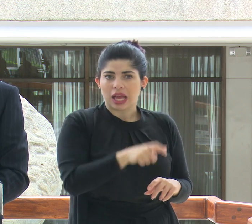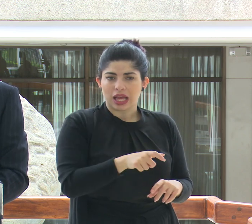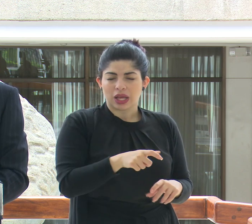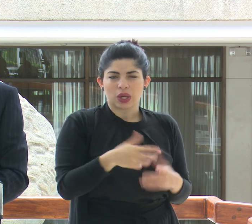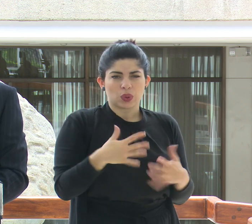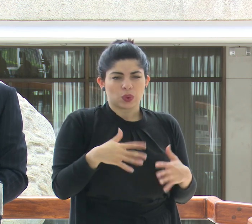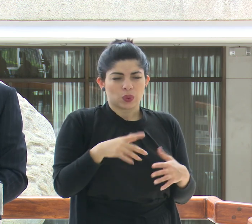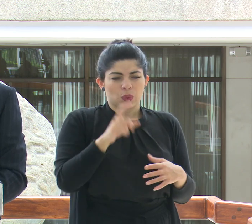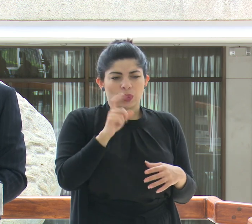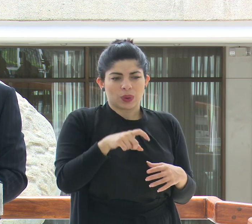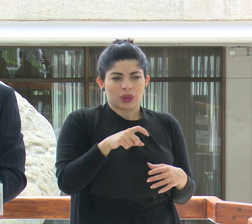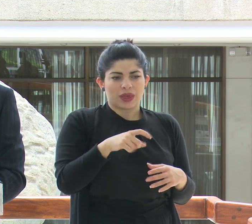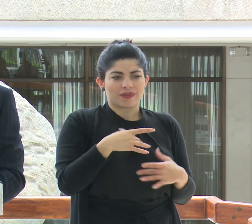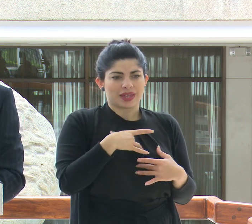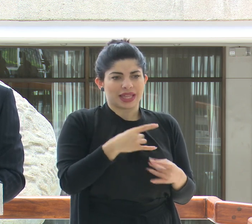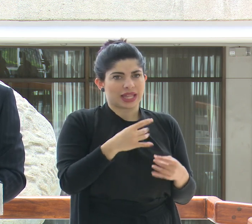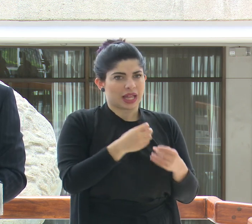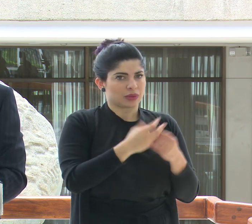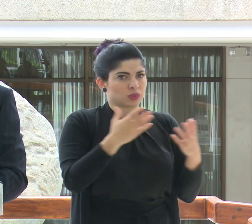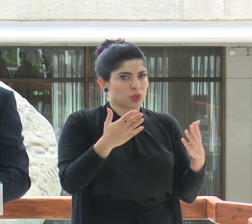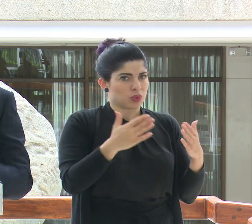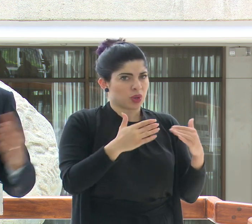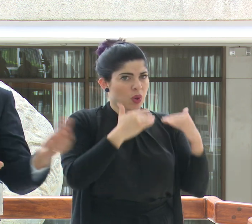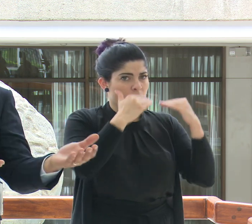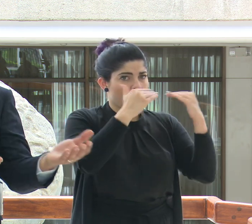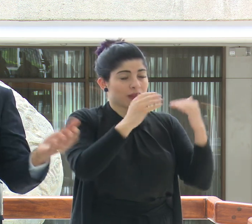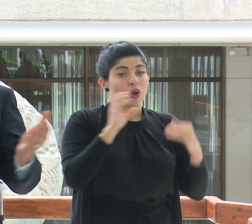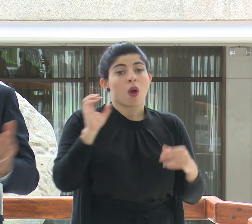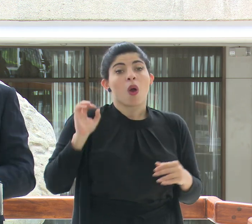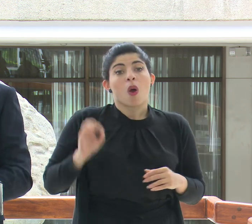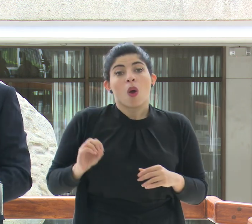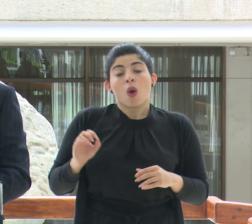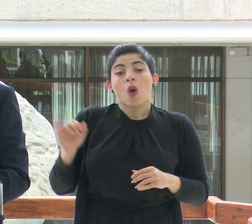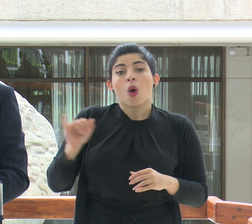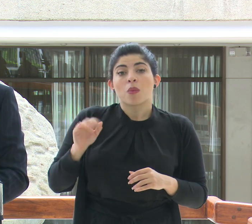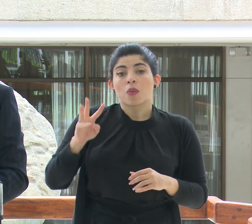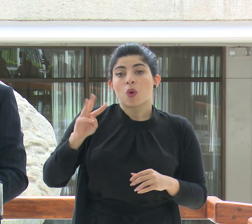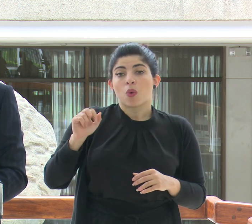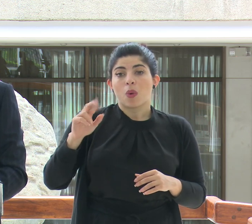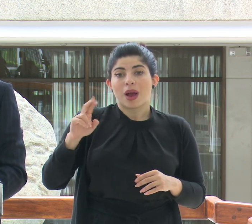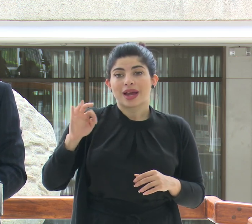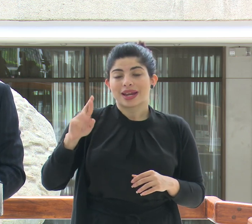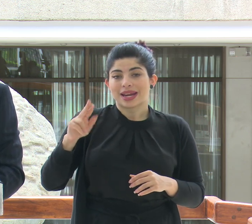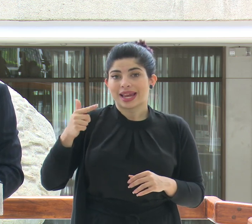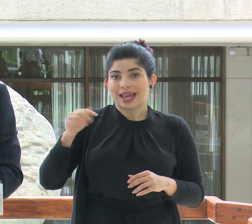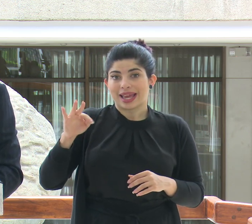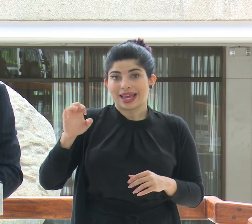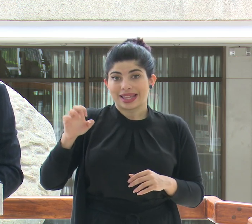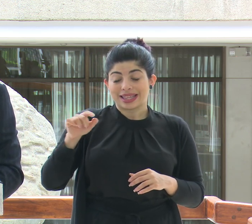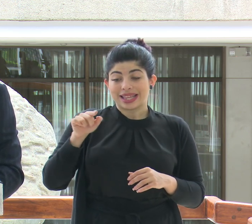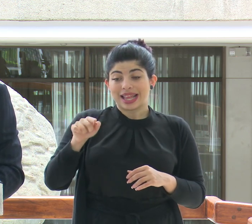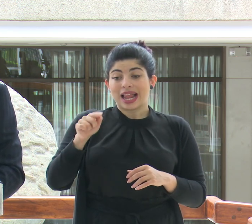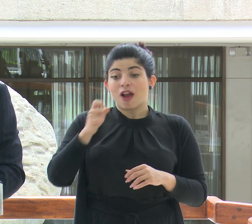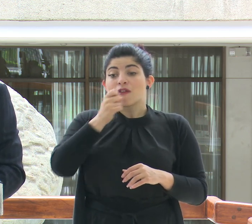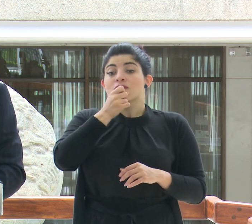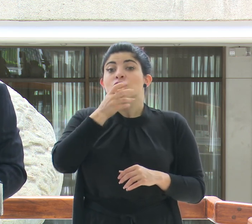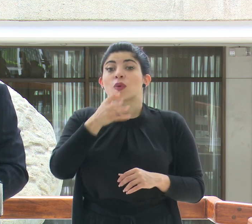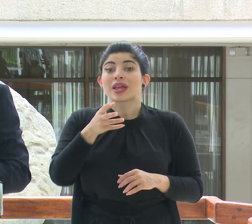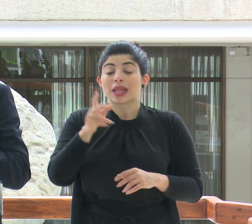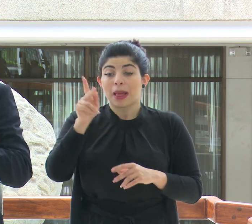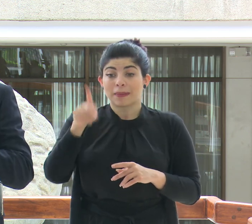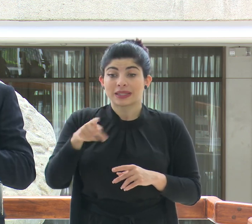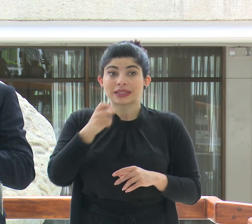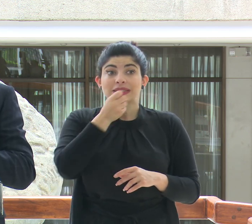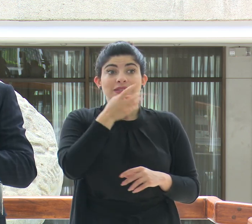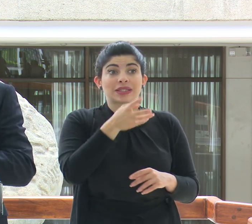que haber un interés público muy alto, o como fue en el caso de Watergate, por ejemplo, que esa fuente, la información que